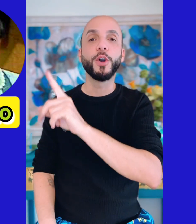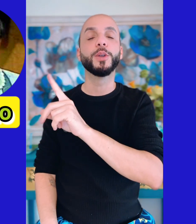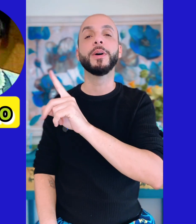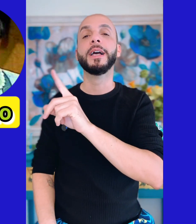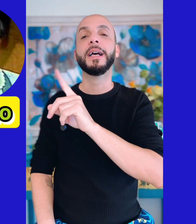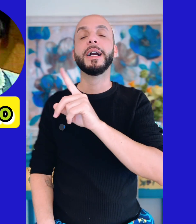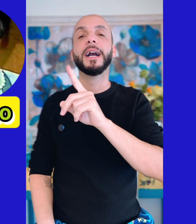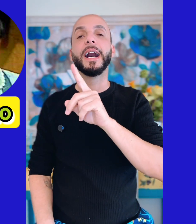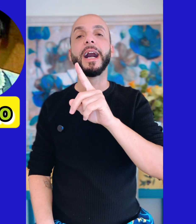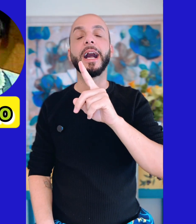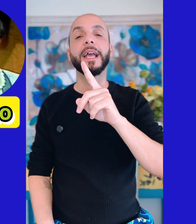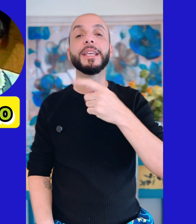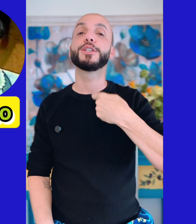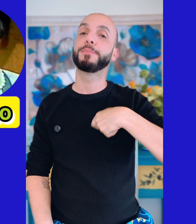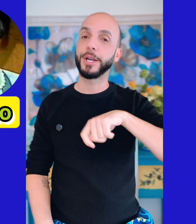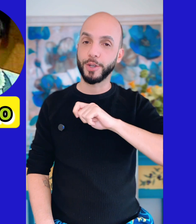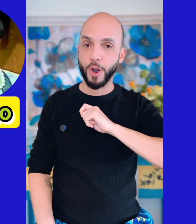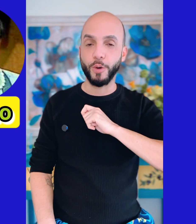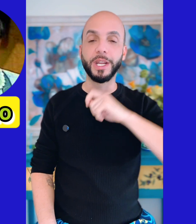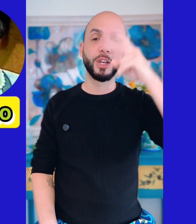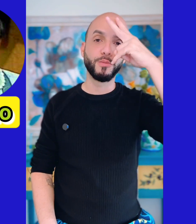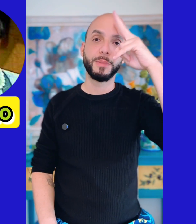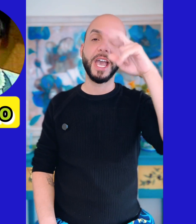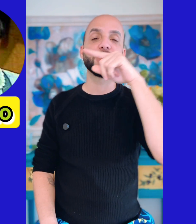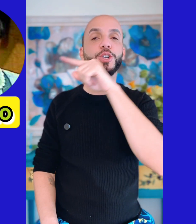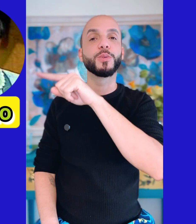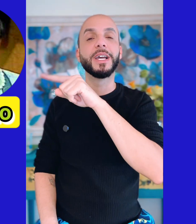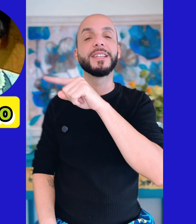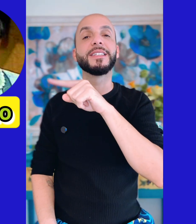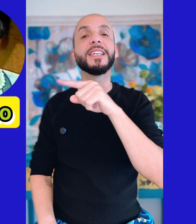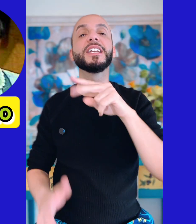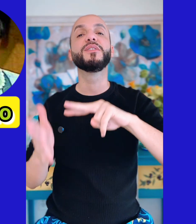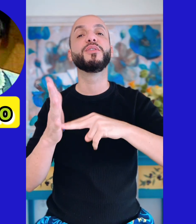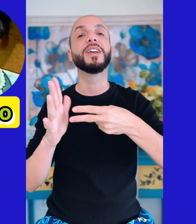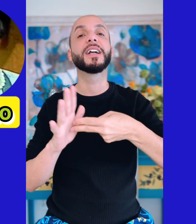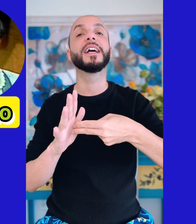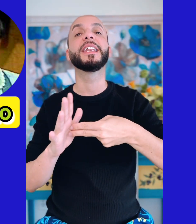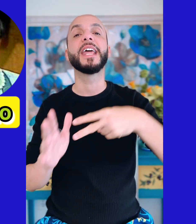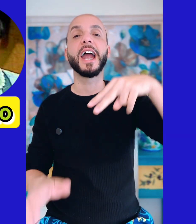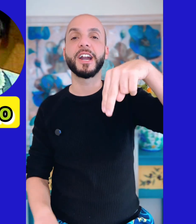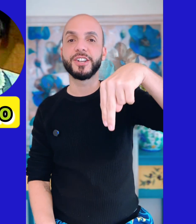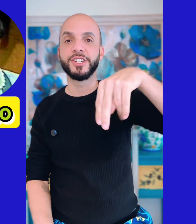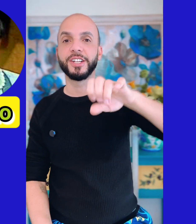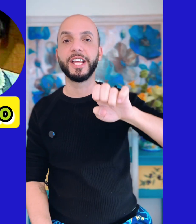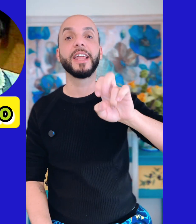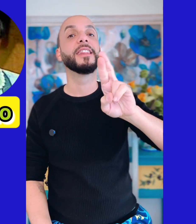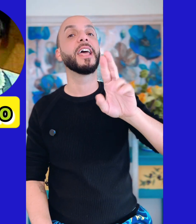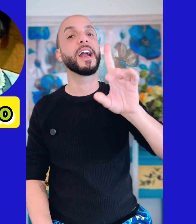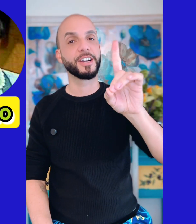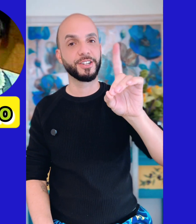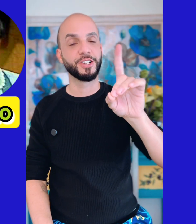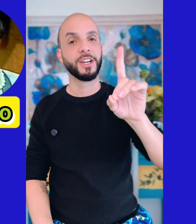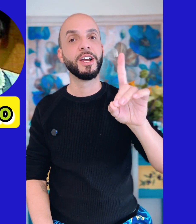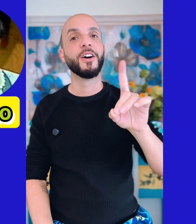nhonho, em espanhol, né, no México, ele significa nerd, né, nerd. Olha